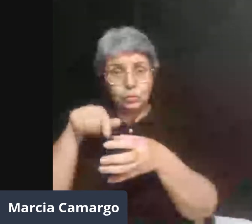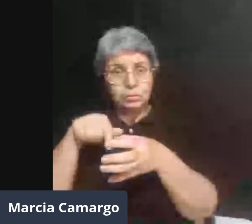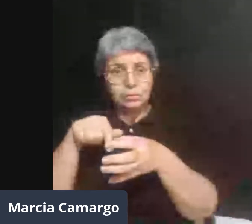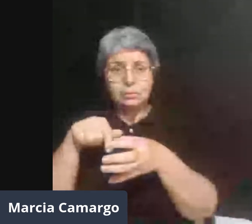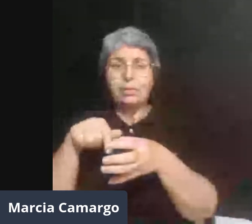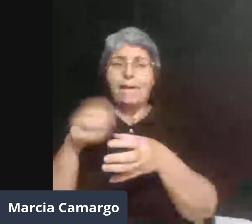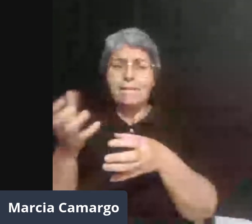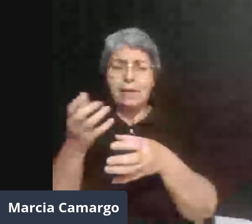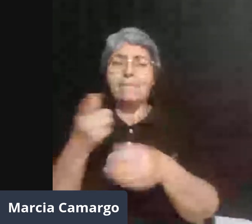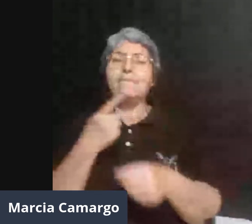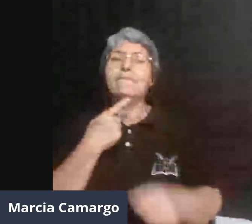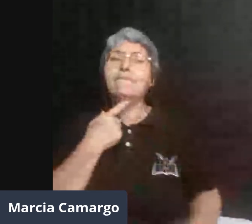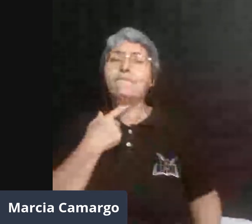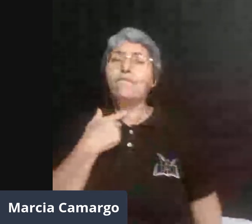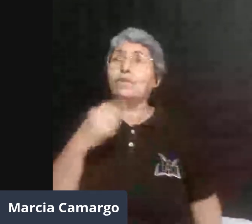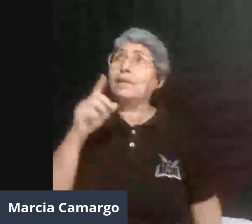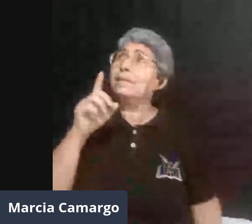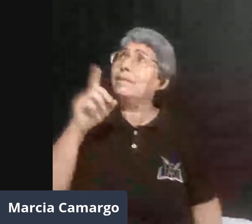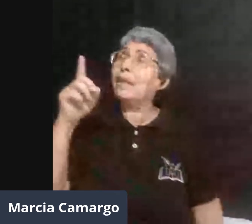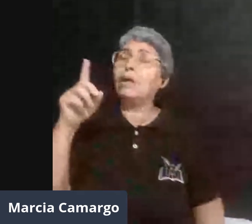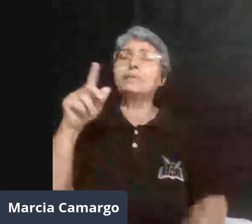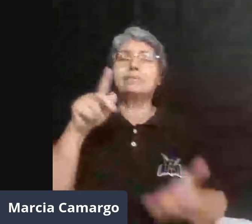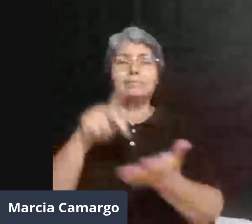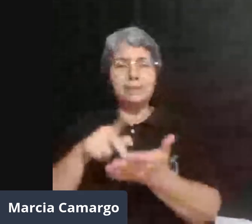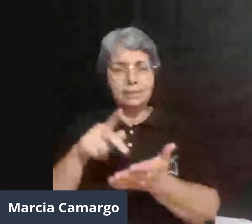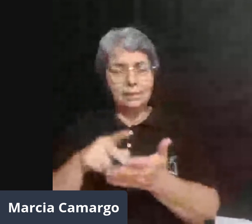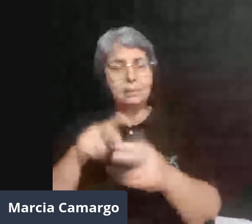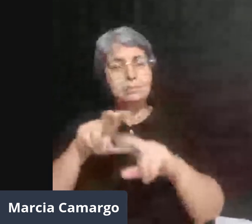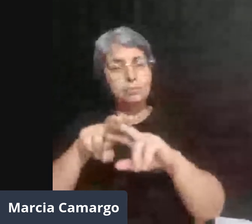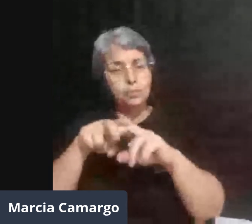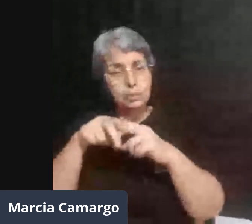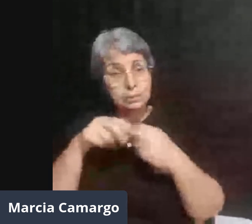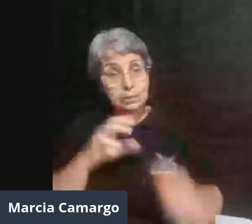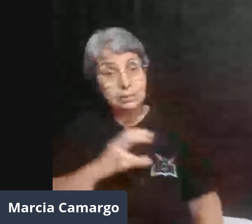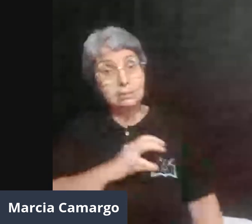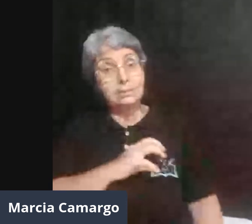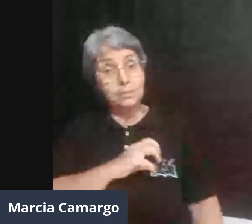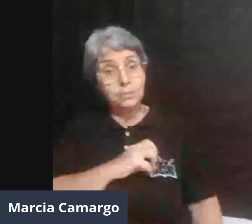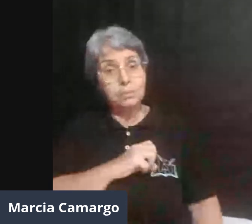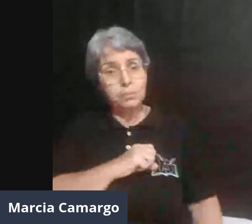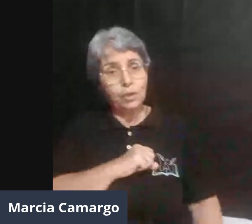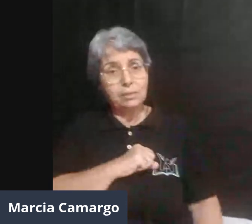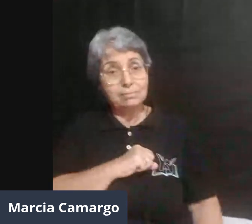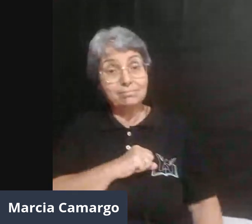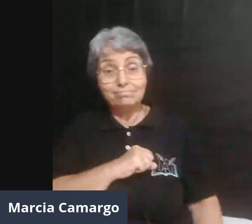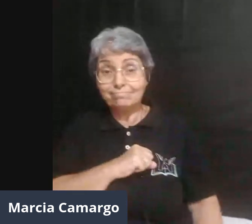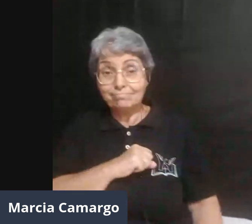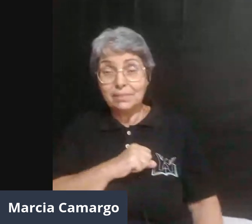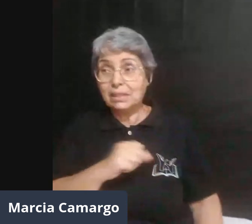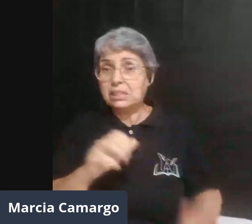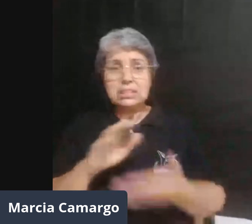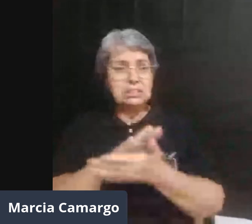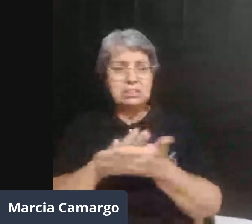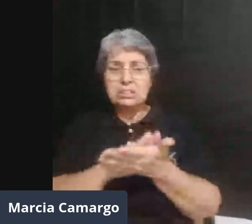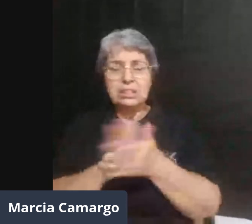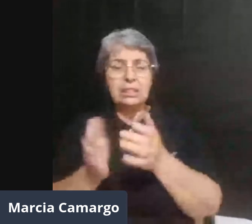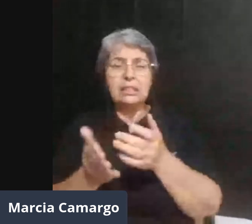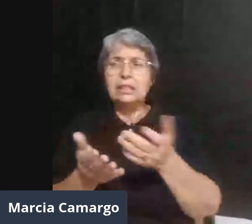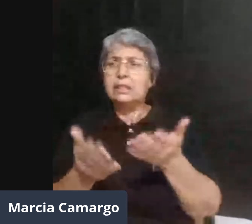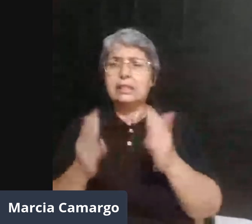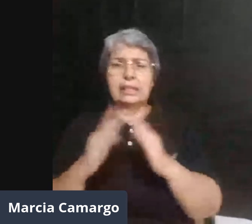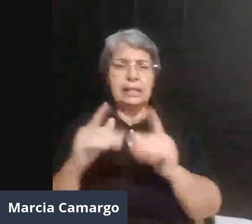de Deus, por amor. Nenhuma estrutura organizacional os apoiava, nenhum bem